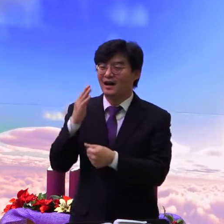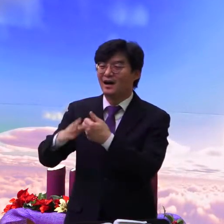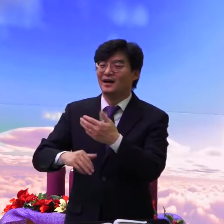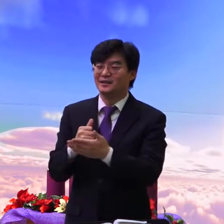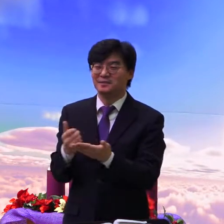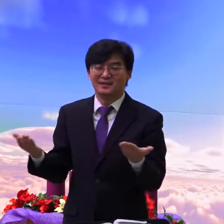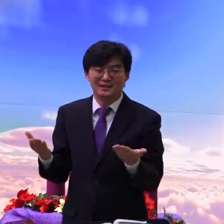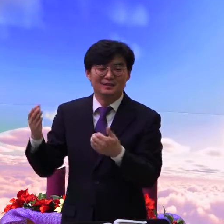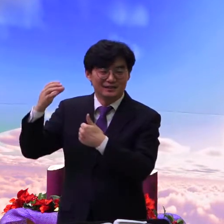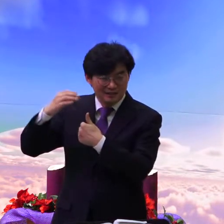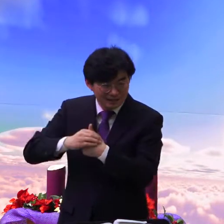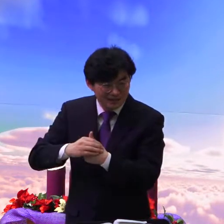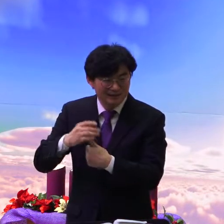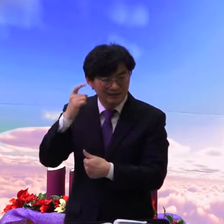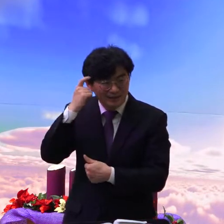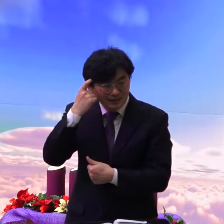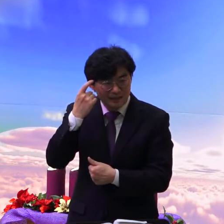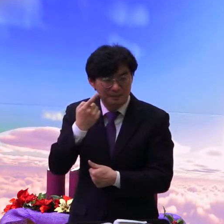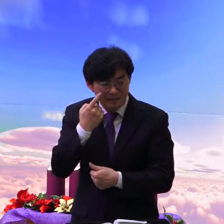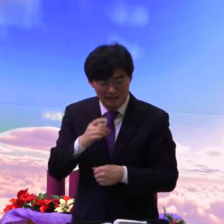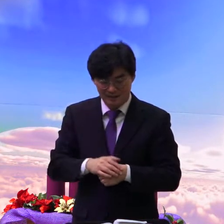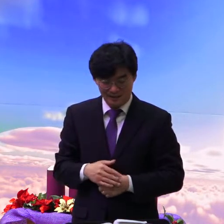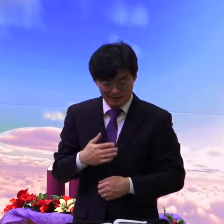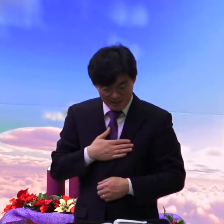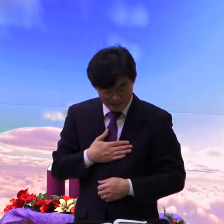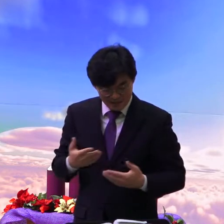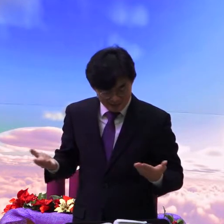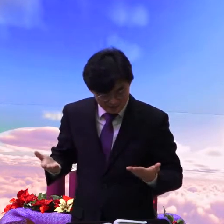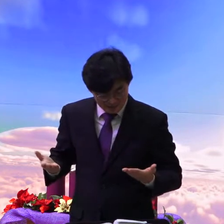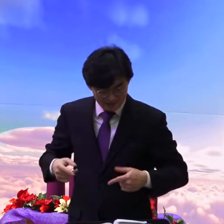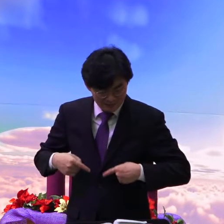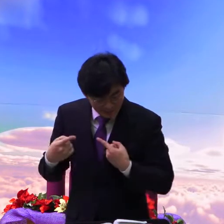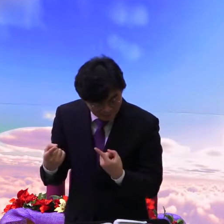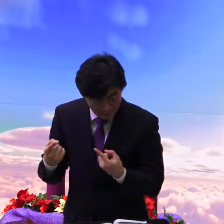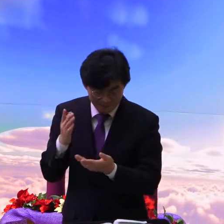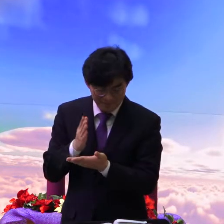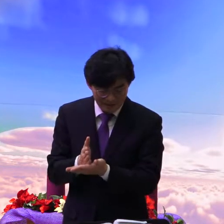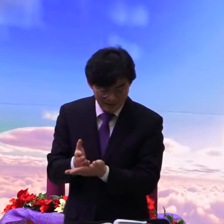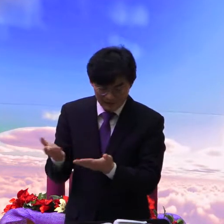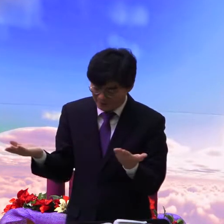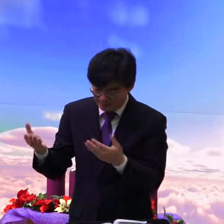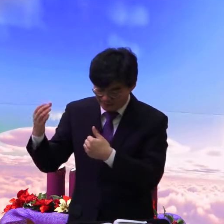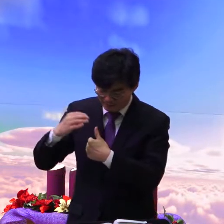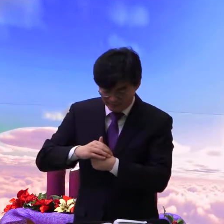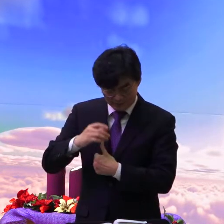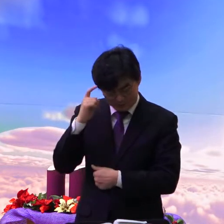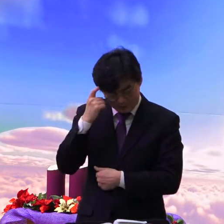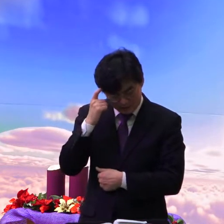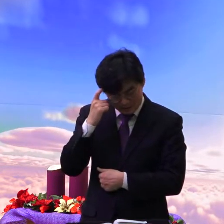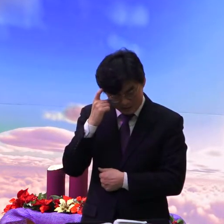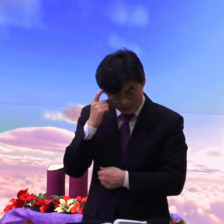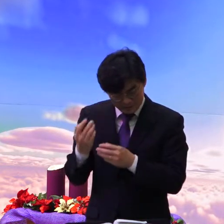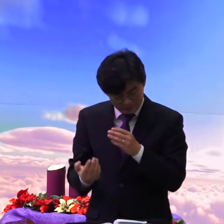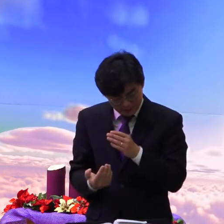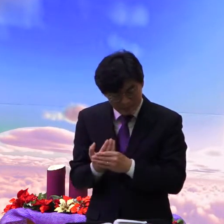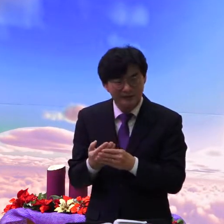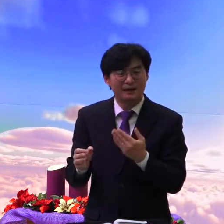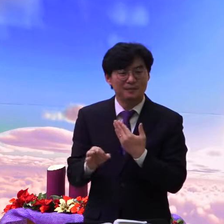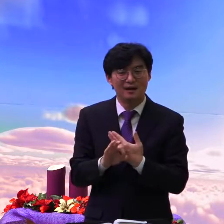이것은 내가 해야 되는 일인 것 같다라는 생각이 든다면 여러 가지 조건을 생각하지 않고 내 능력이나